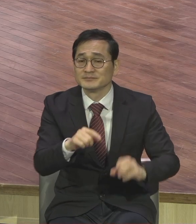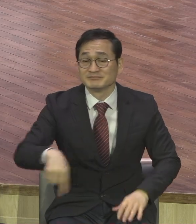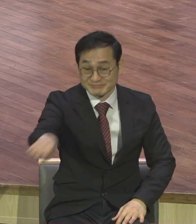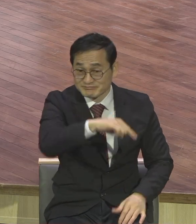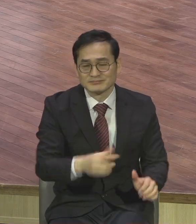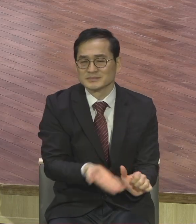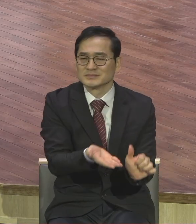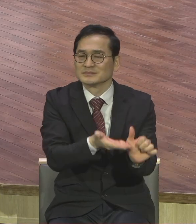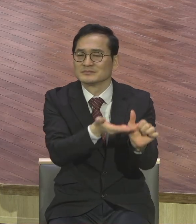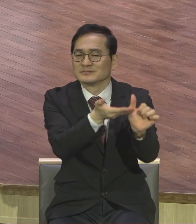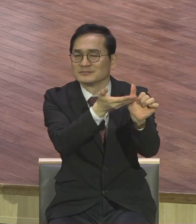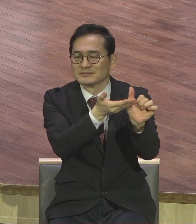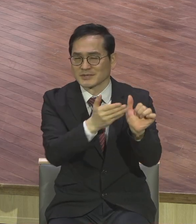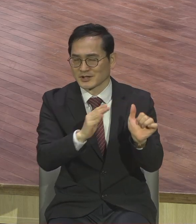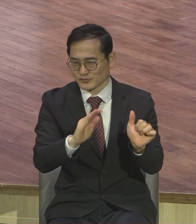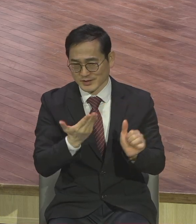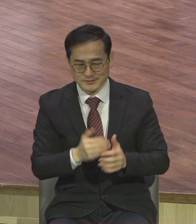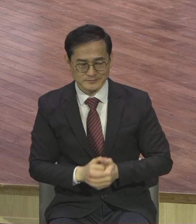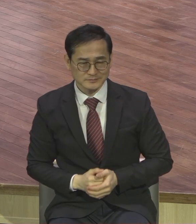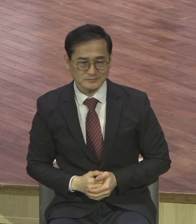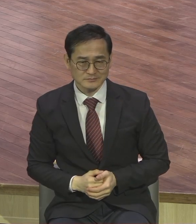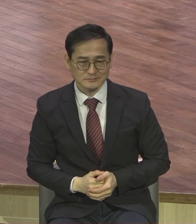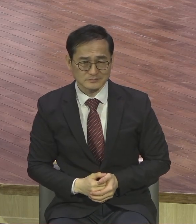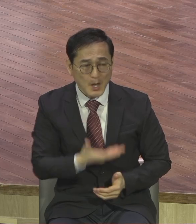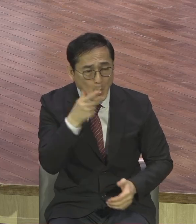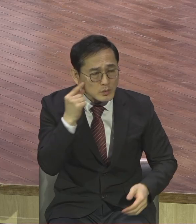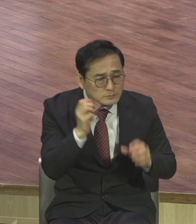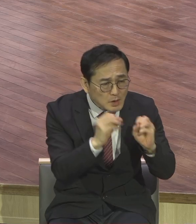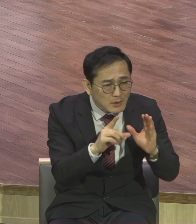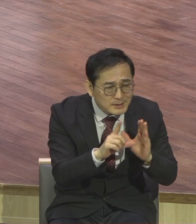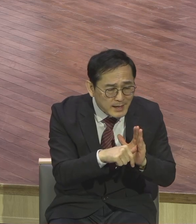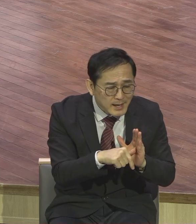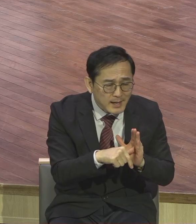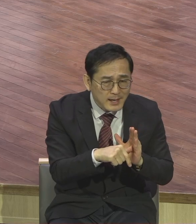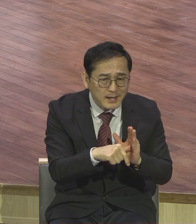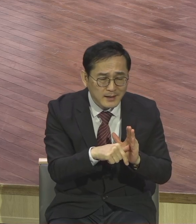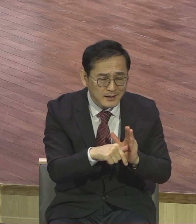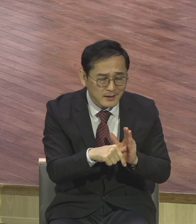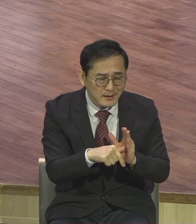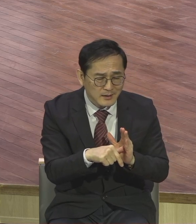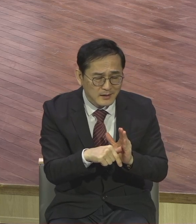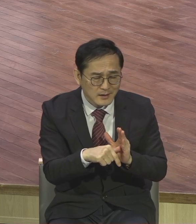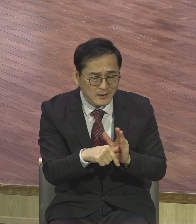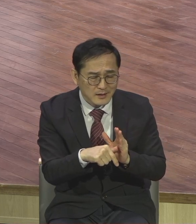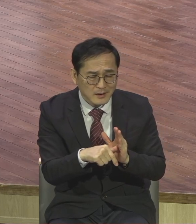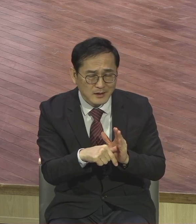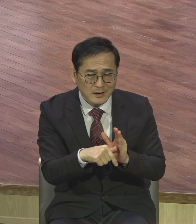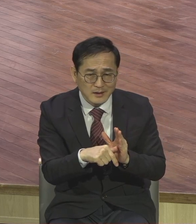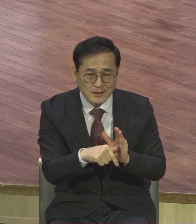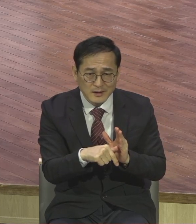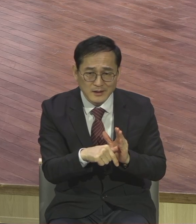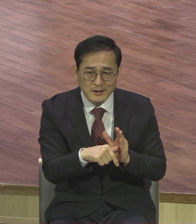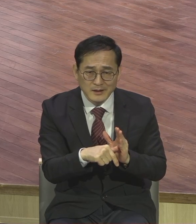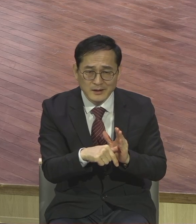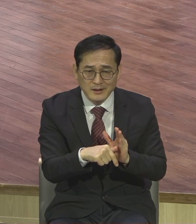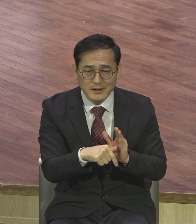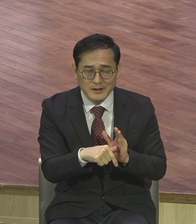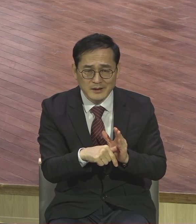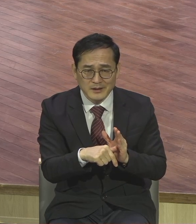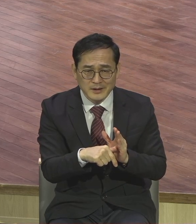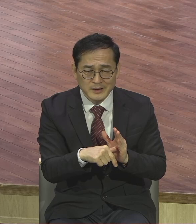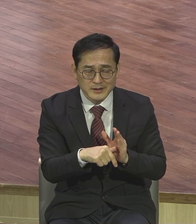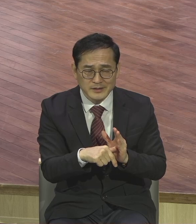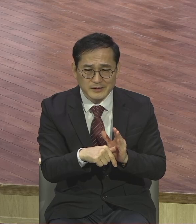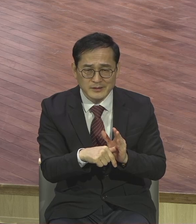현장 가서 복음을 증거하는데 우리가 말을 할 줄 압니까? 통역자를 통해서 말하는데 얼마나 충만해야 되겠어요?